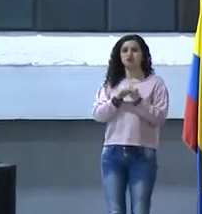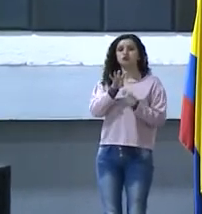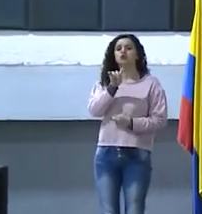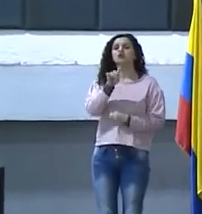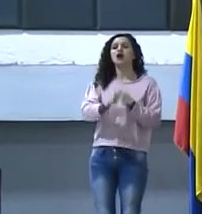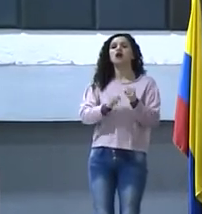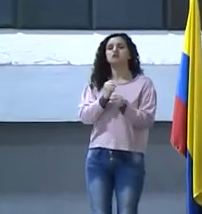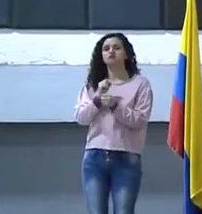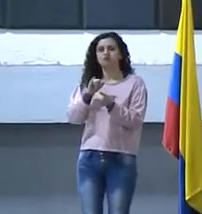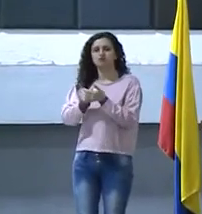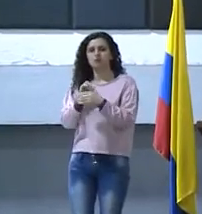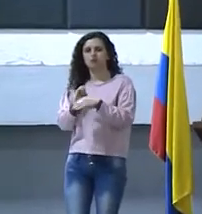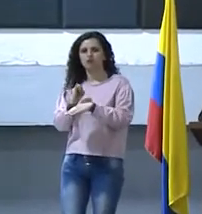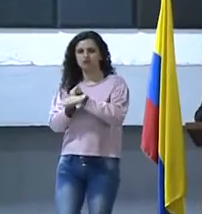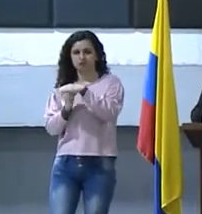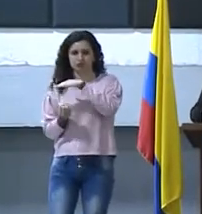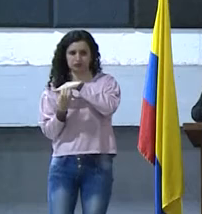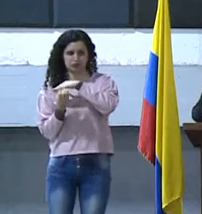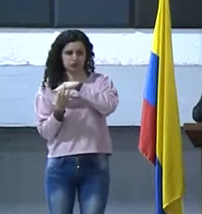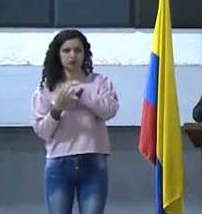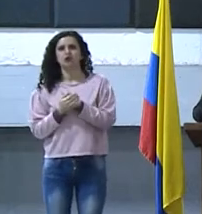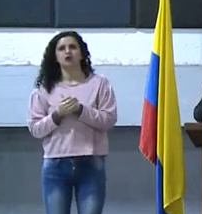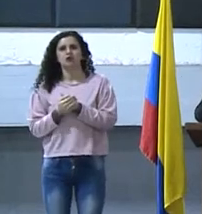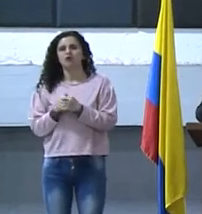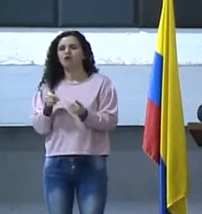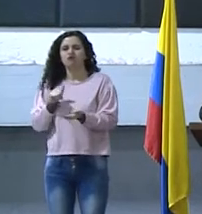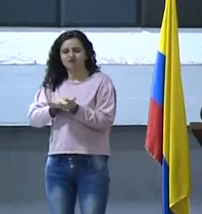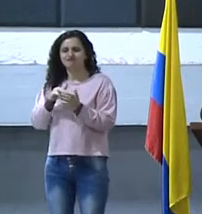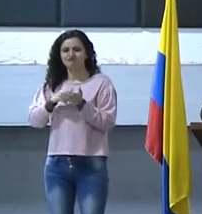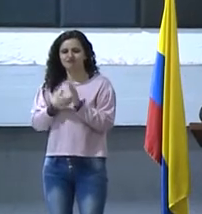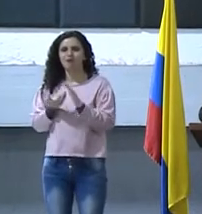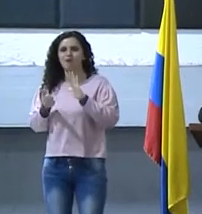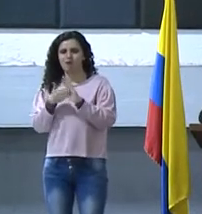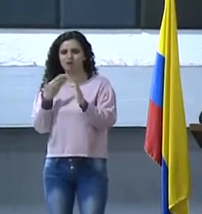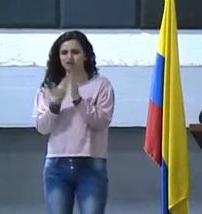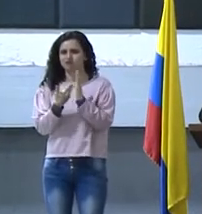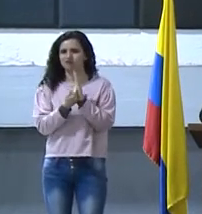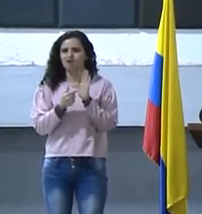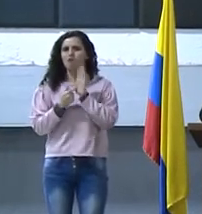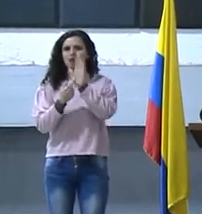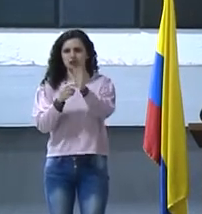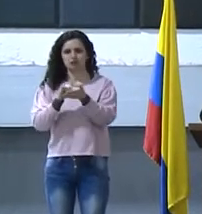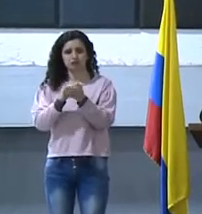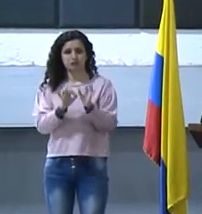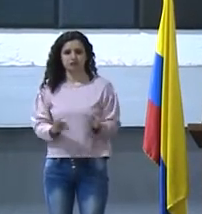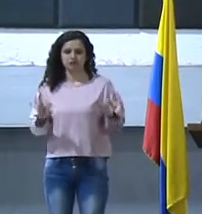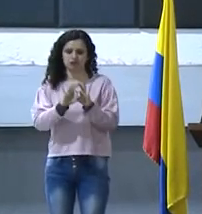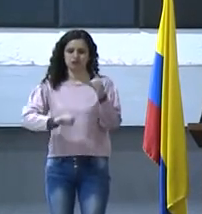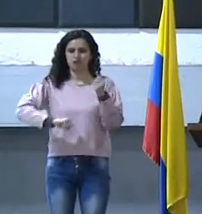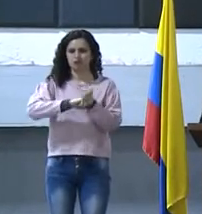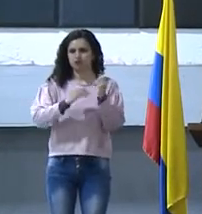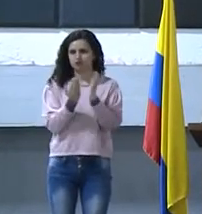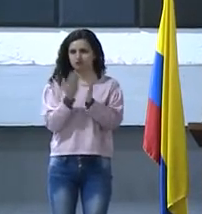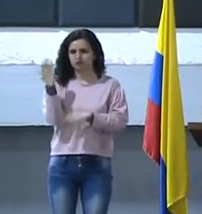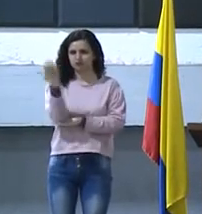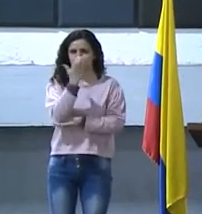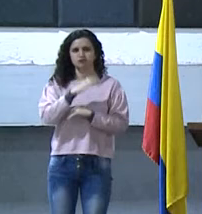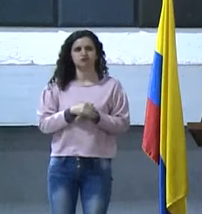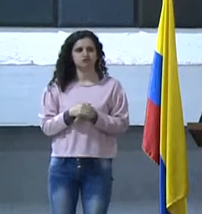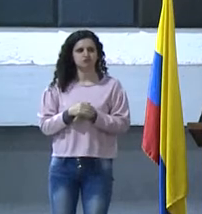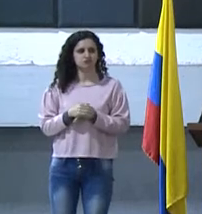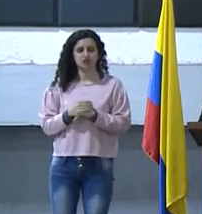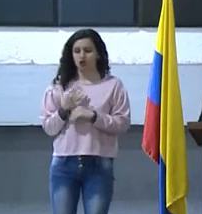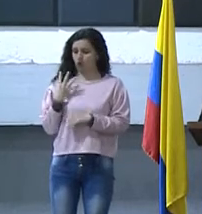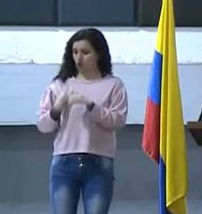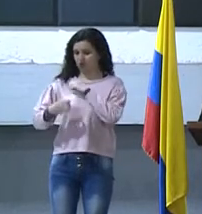del instituto pedagógico nacional que dan cuenta de relevantes aportes a la educación colombiana en los últimos cuatro años